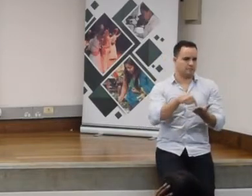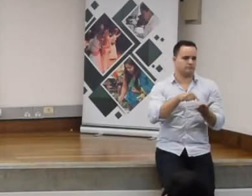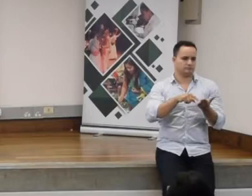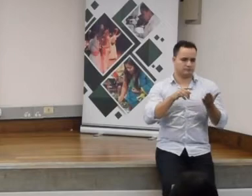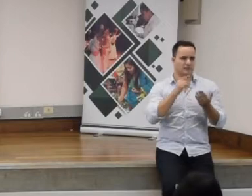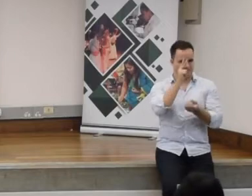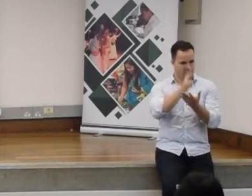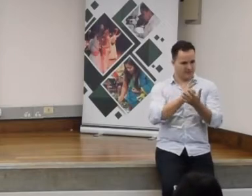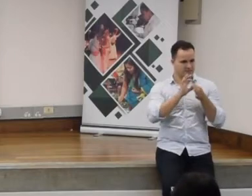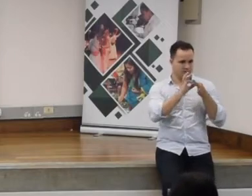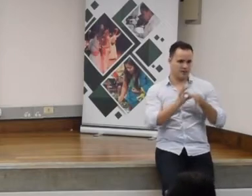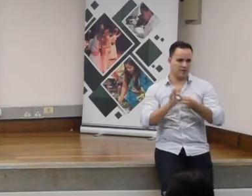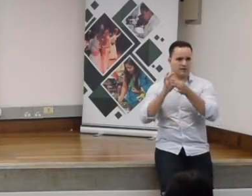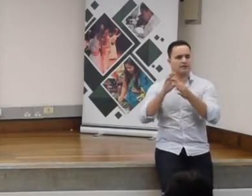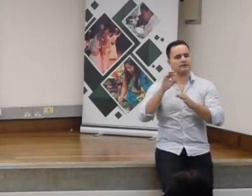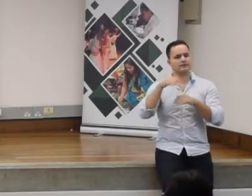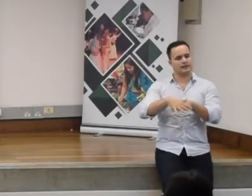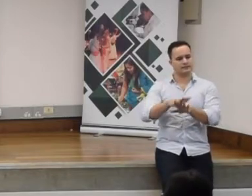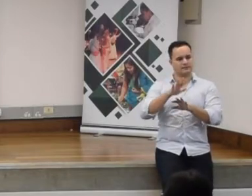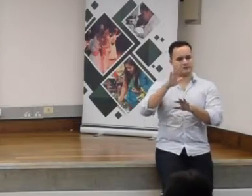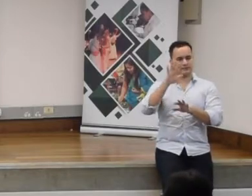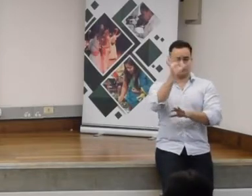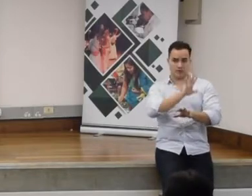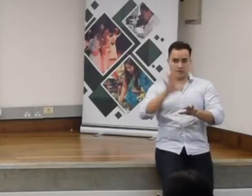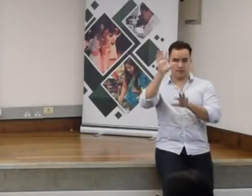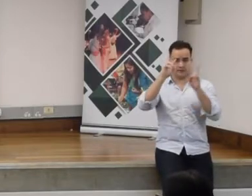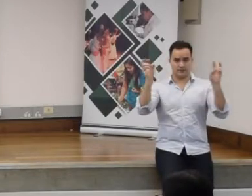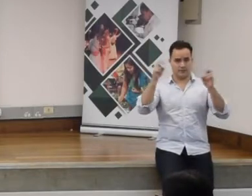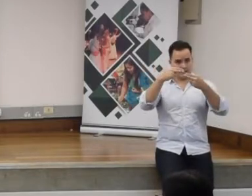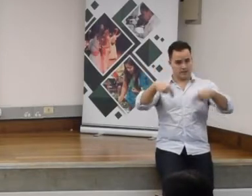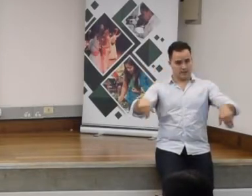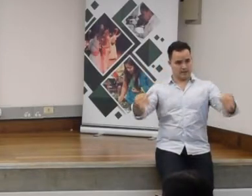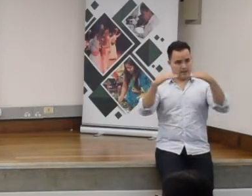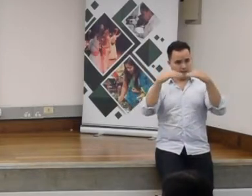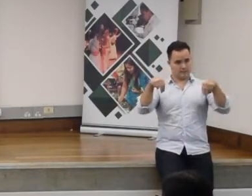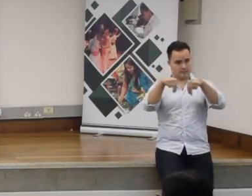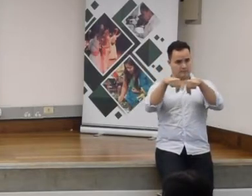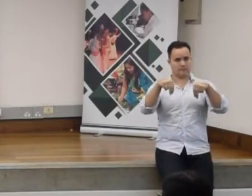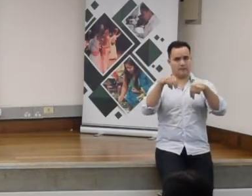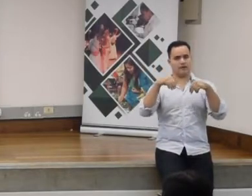en articulación con la Red Nacional por la Equidad de Género en la Educación Superior.